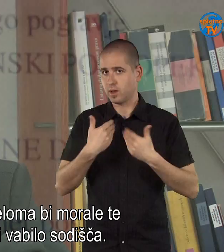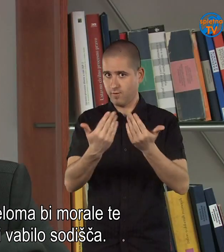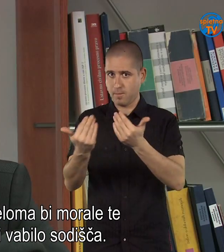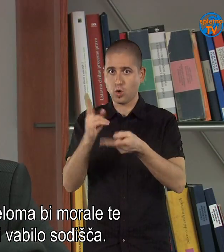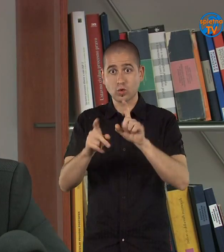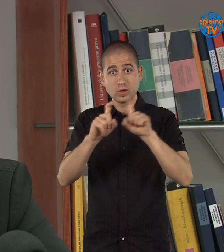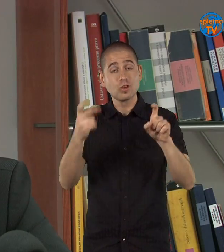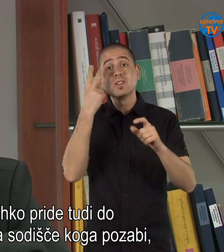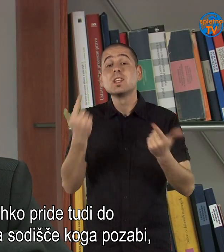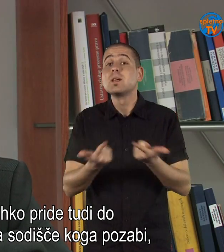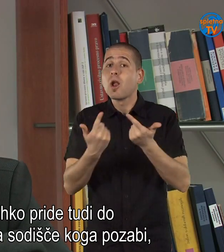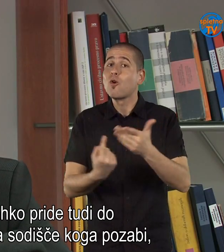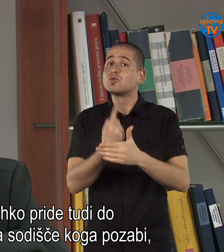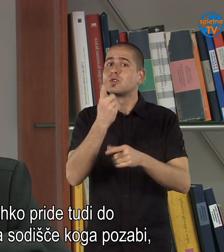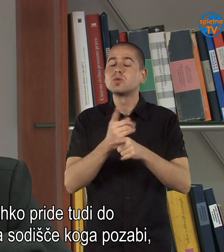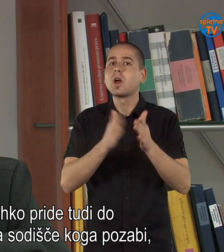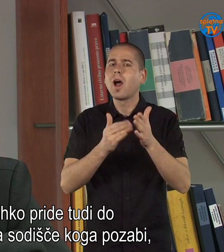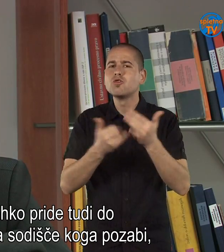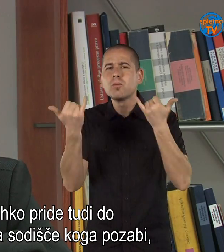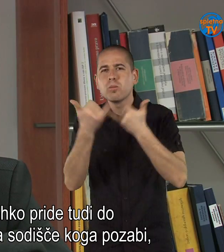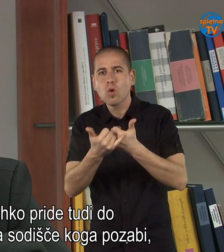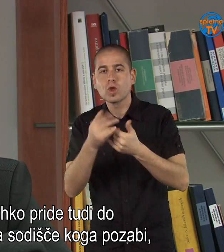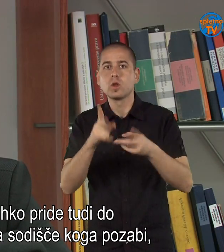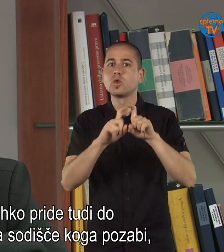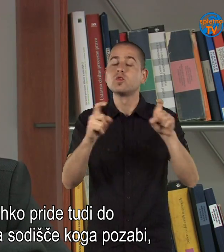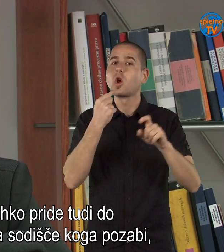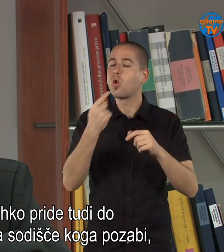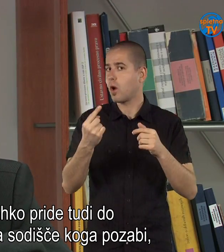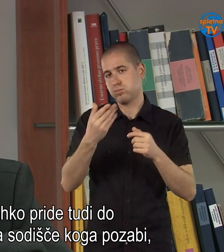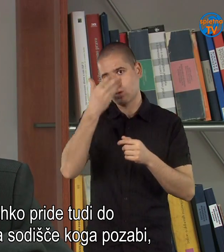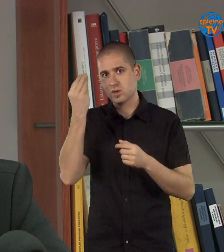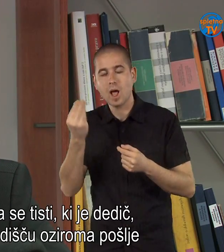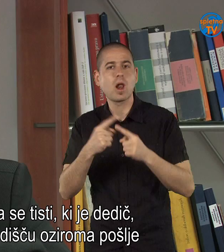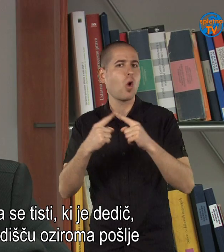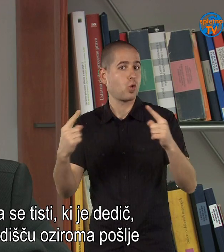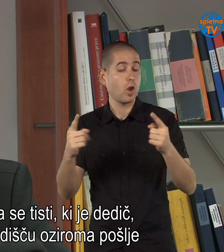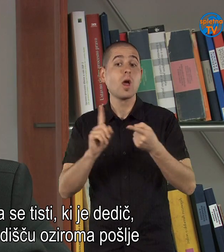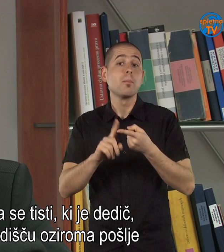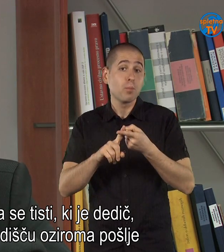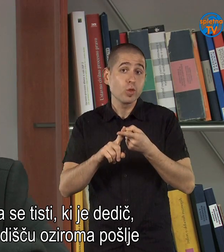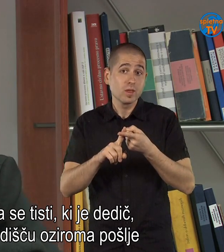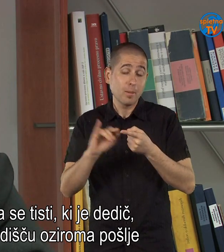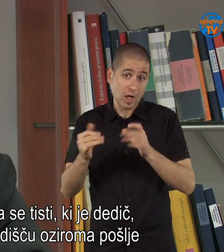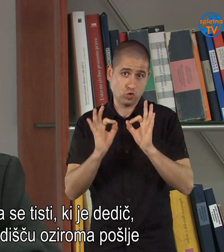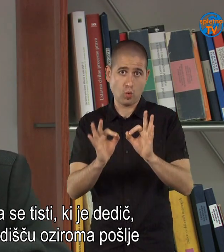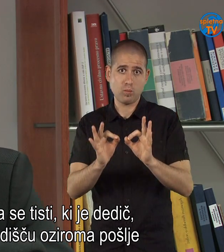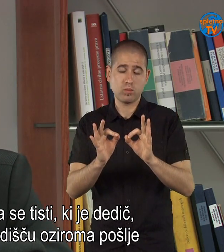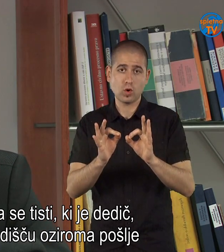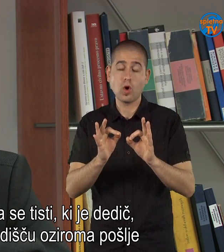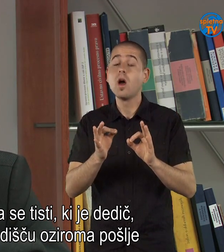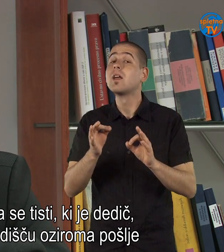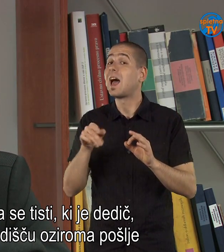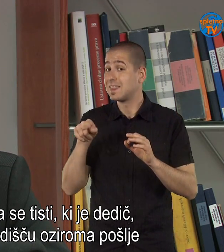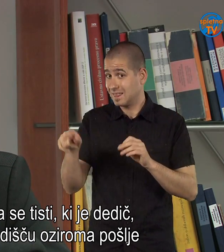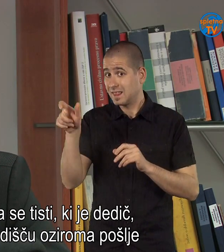vabilo sodišča, seveda se pa lahko zgodi tudi kakšne pomote, da sodišče koga pozabi ali kakorkoli, potem je dobro,